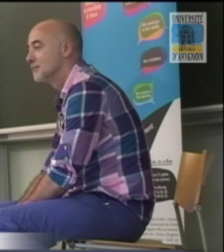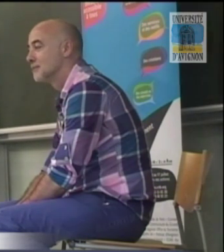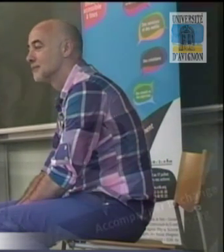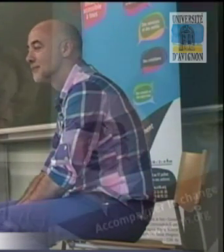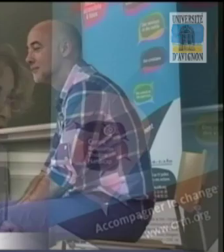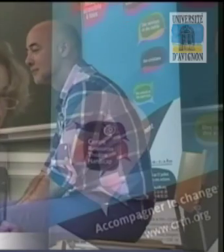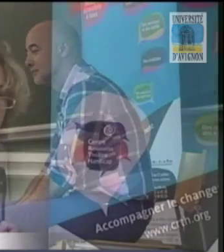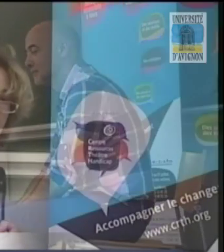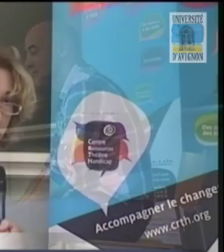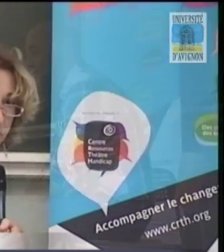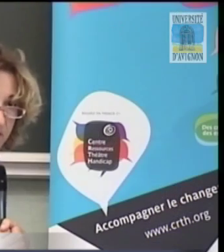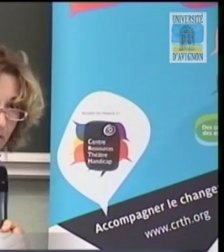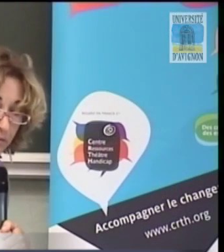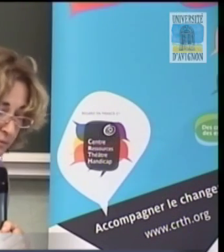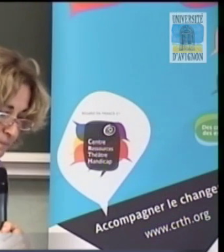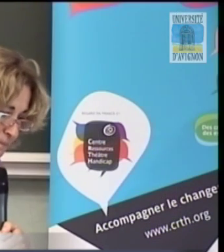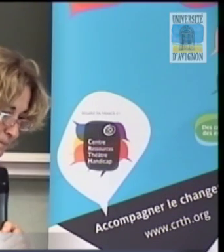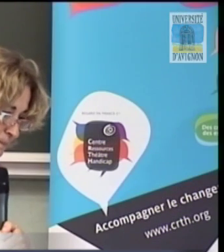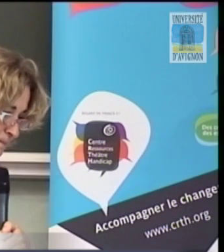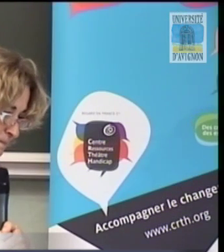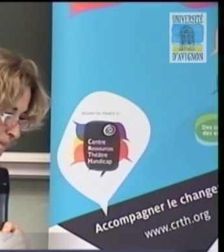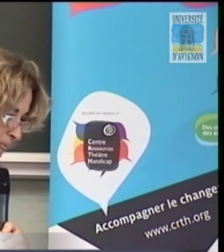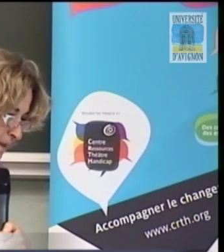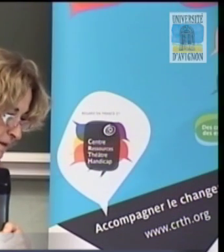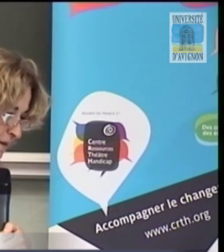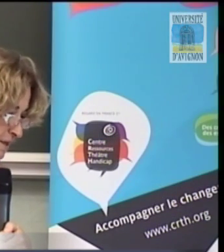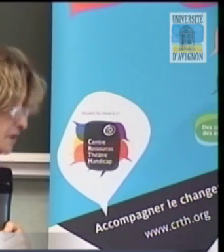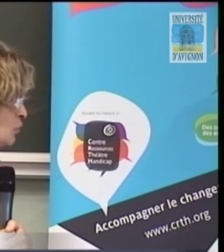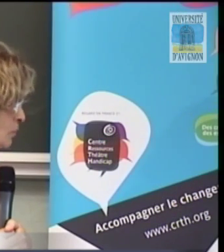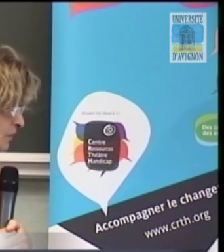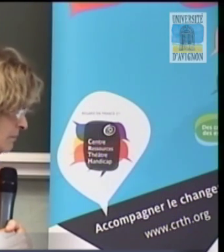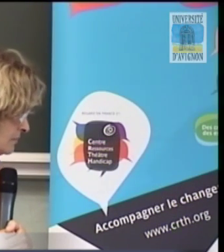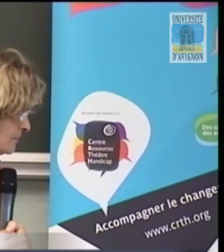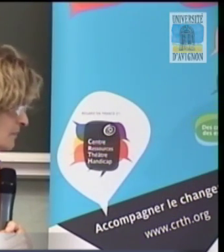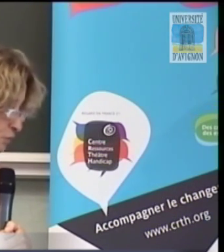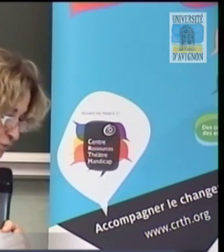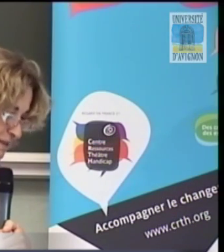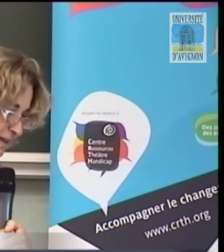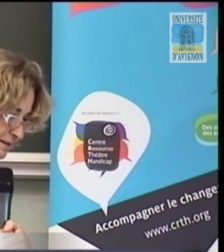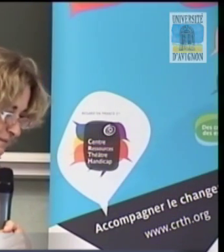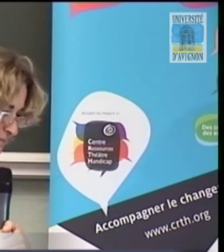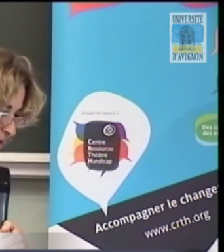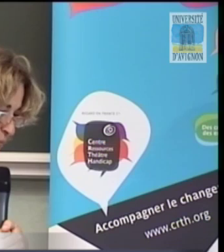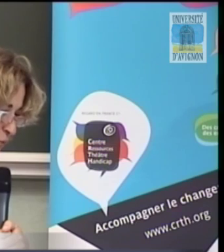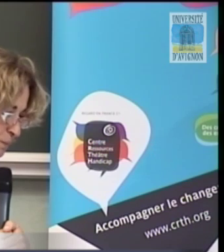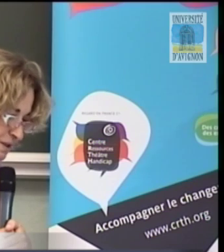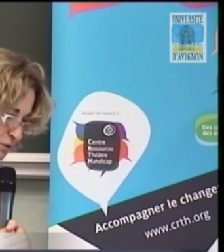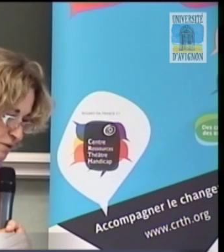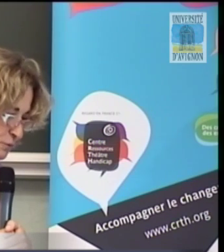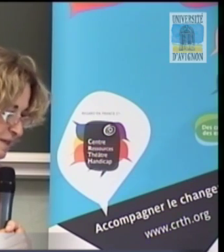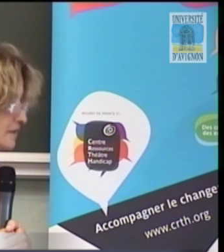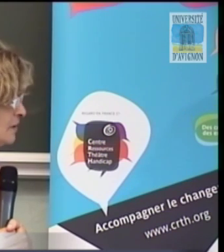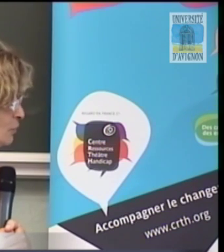au Festival d'Avignon en 1999 et qui a été récompensé en 2004, pour le